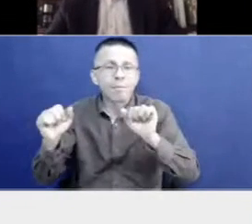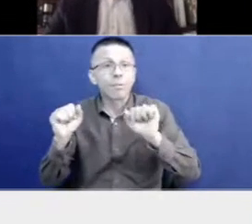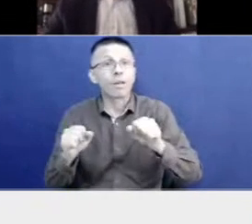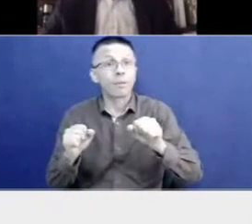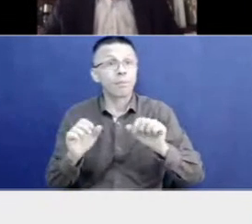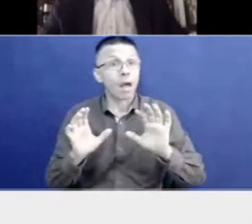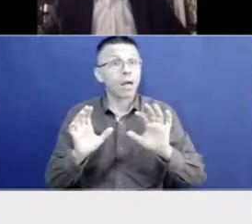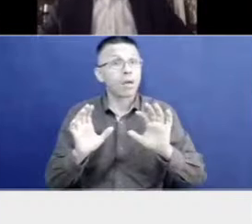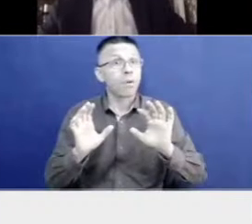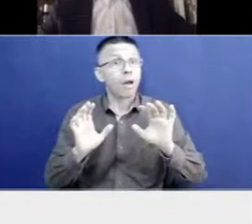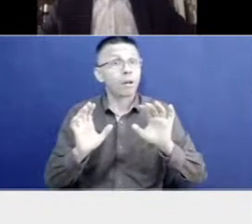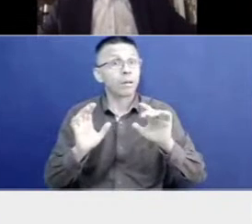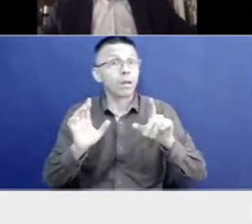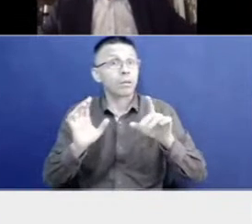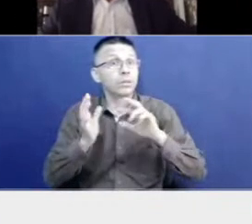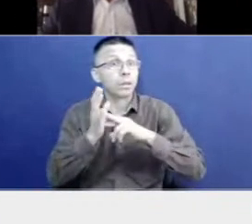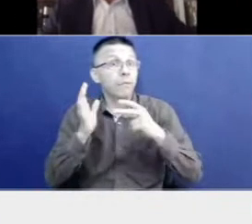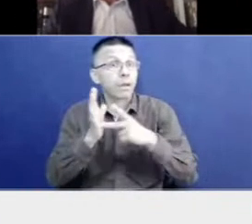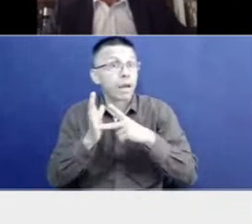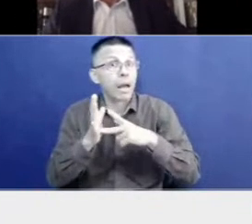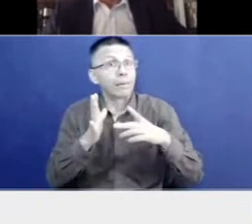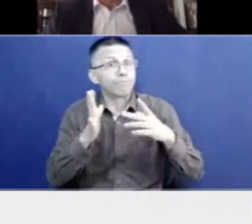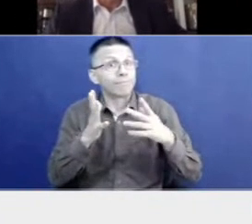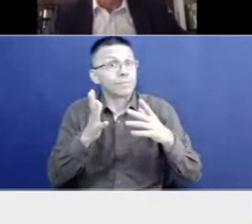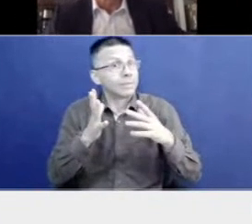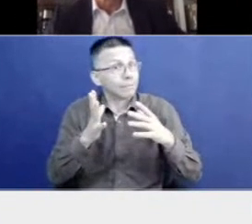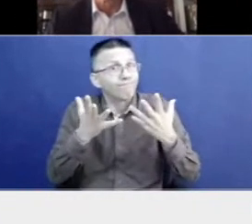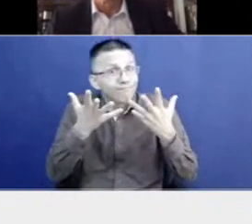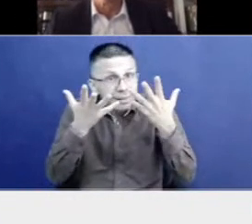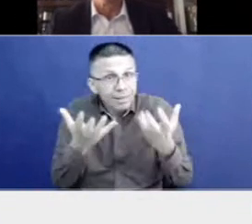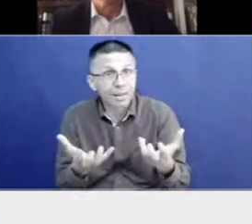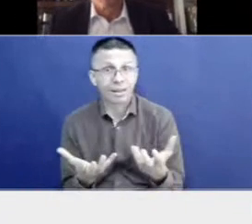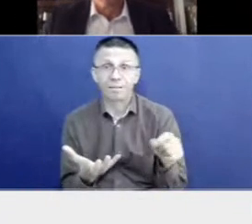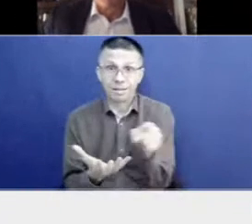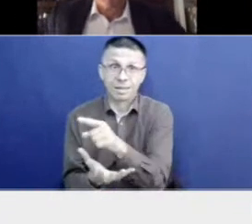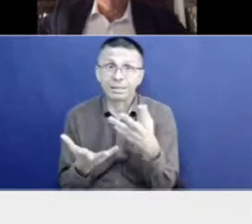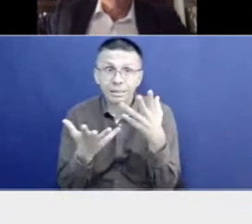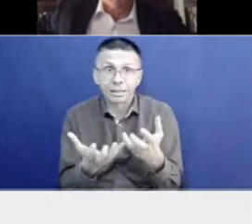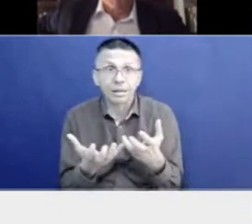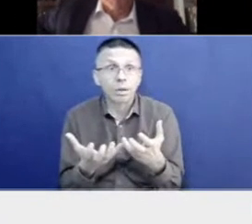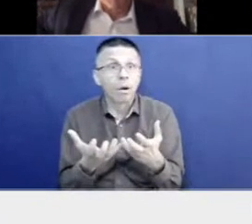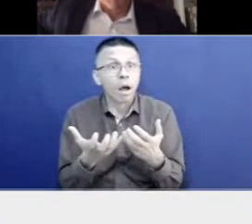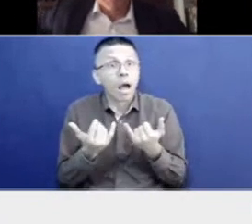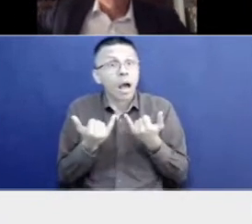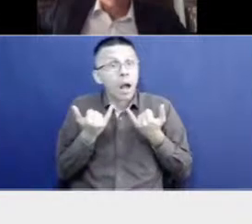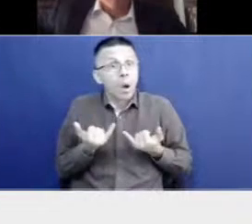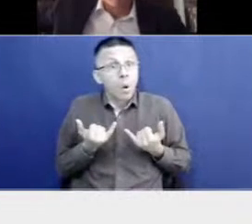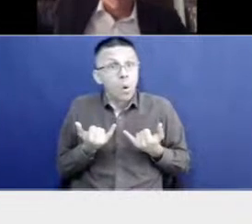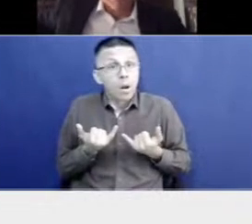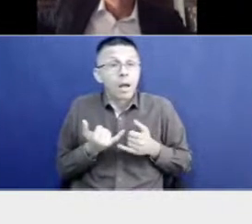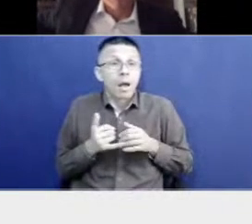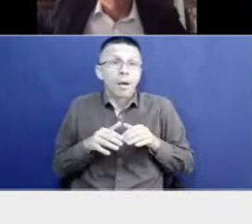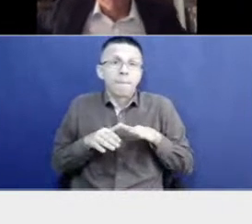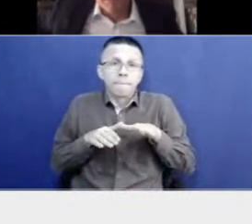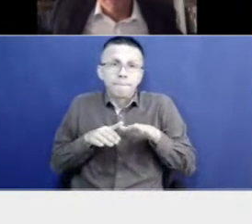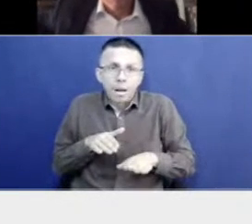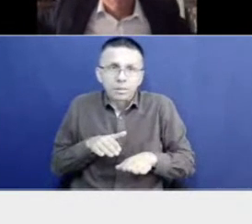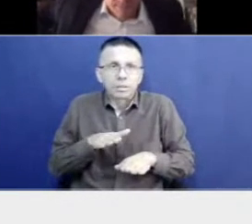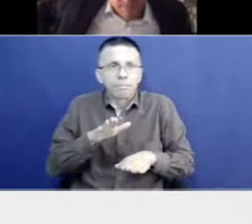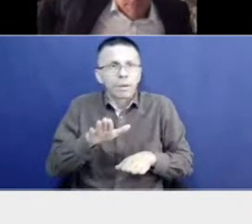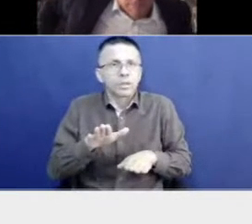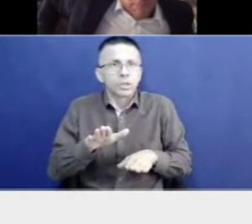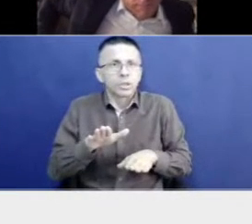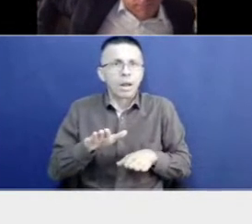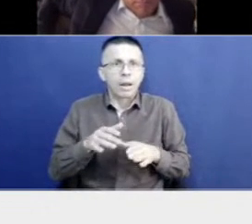carácter voluntario. Entonces sabemos que esto también nos genera, digamos que vamos a pasos, ahora pasos lentos, pero vamos muy seguros,